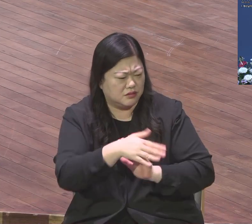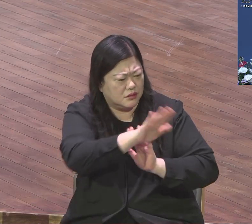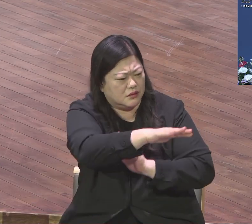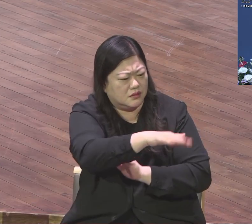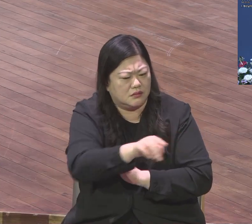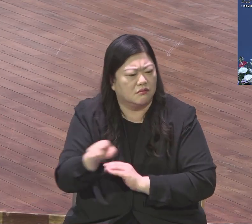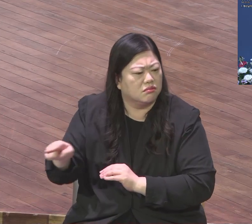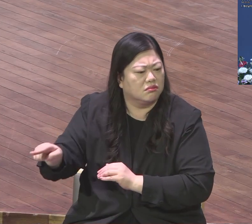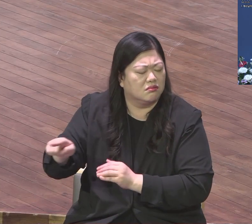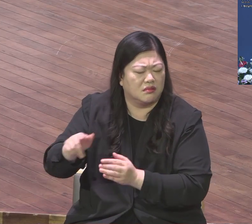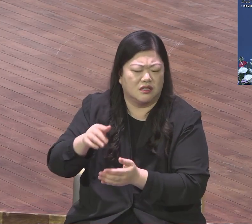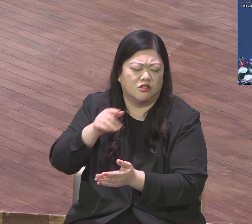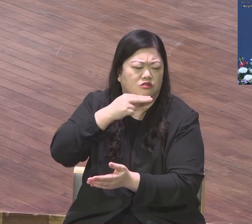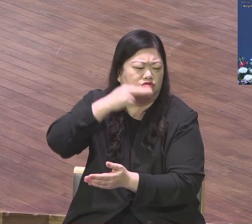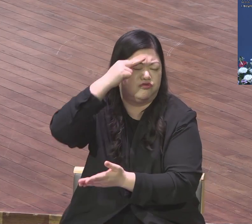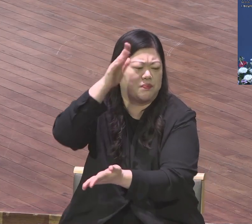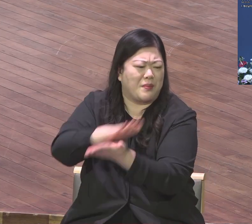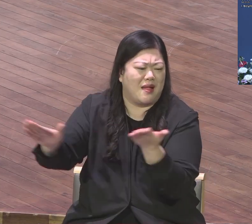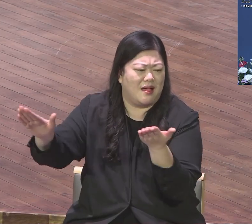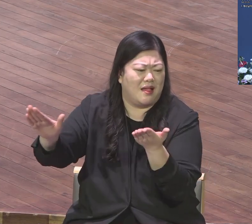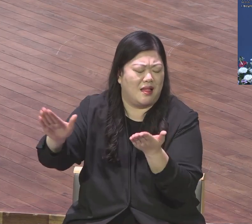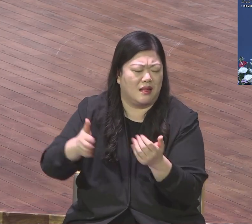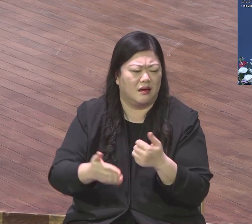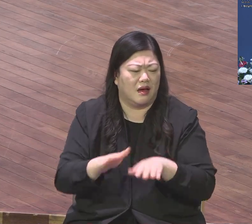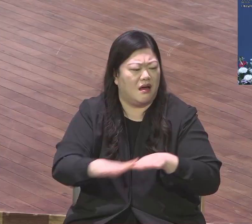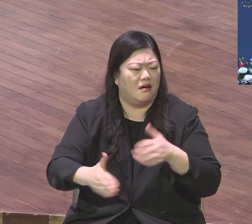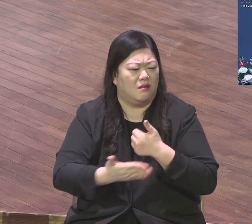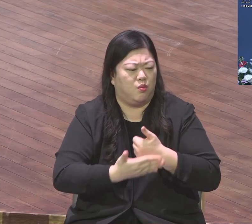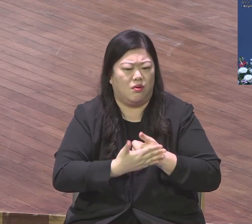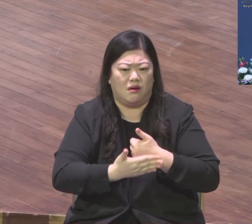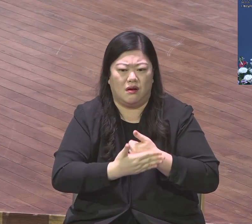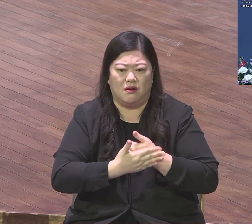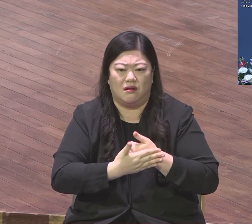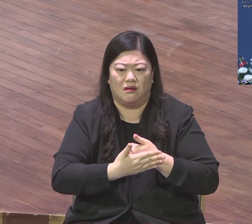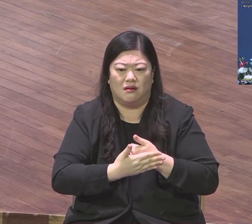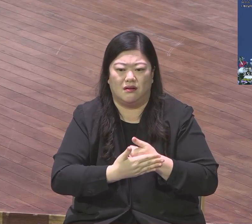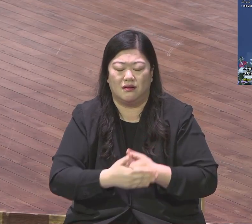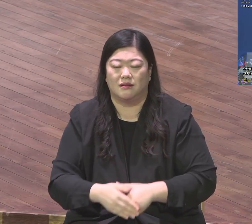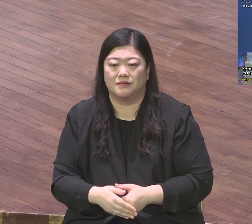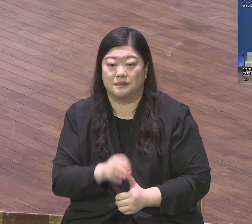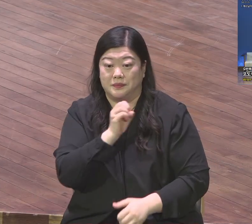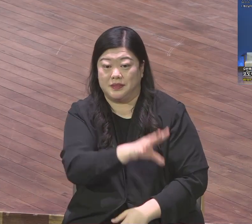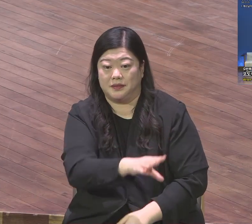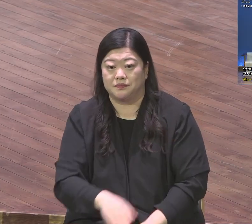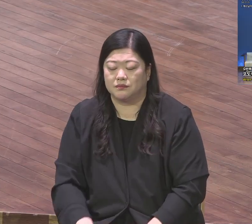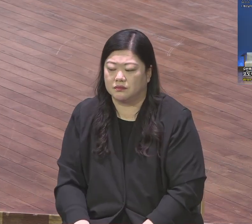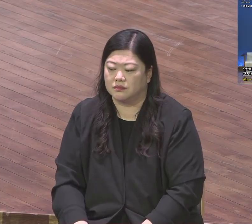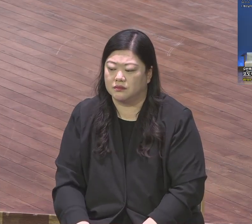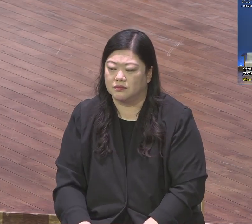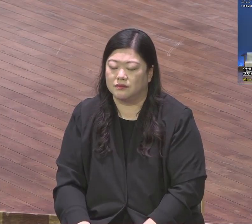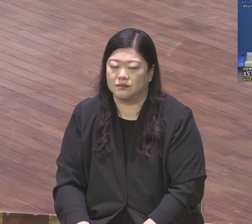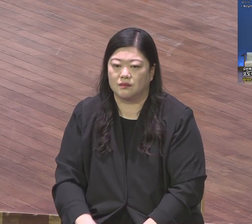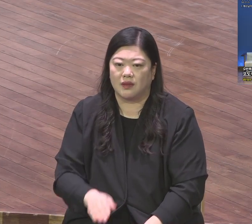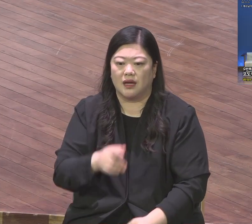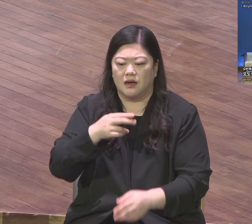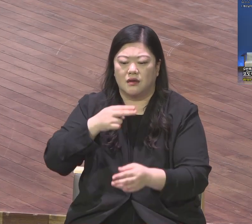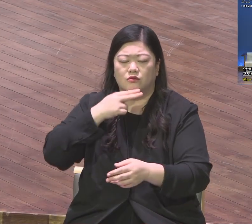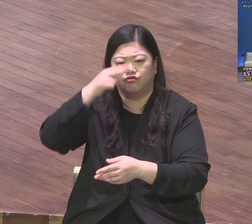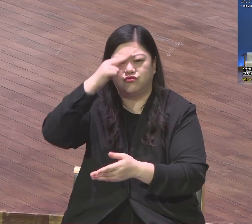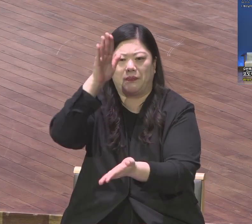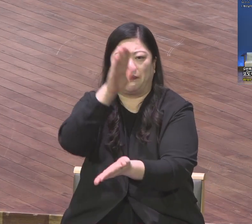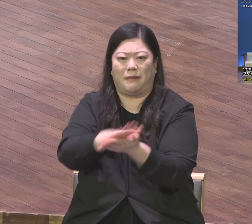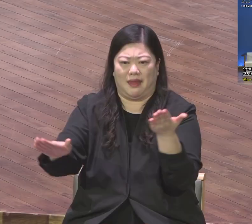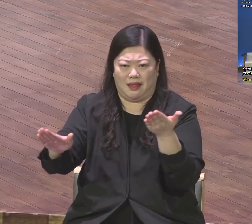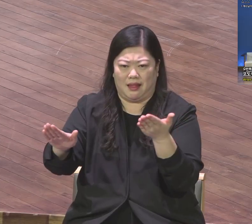문제를 해결해 달라는 것입니다. 자, 3절 봅니다. 포도주가 떨어진지라 예수의